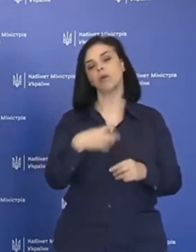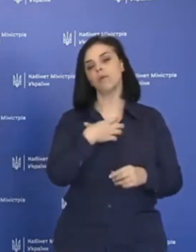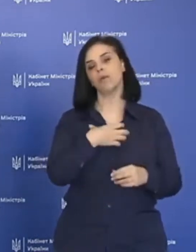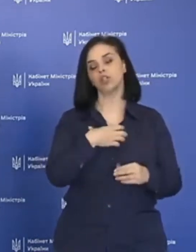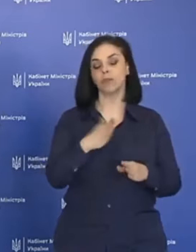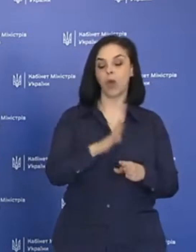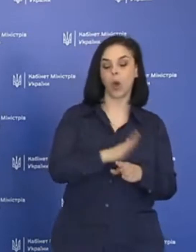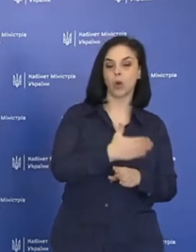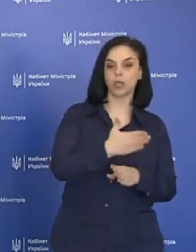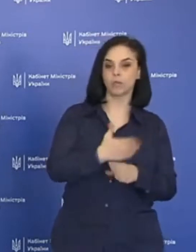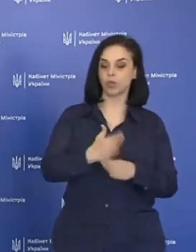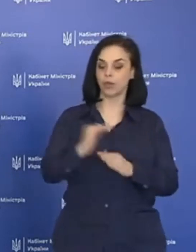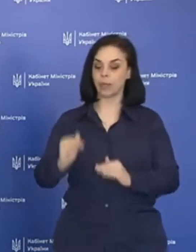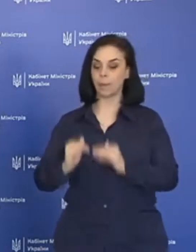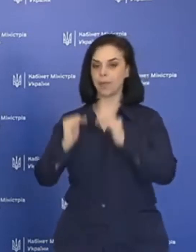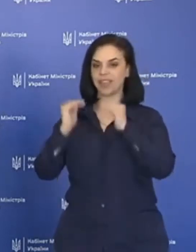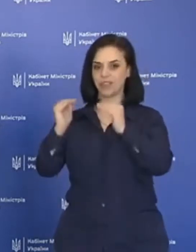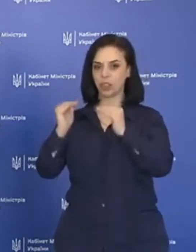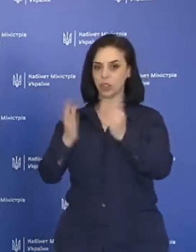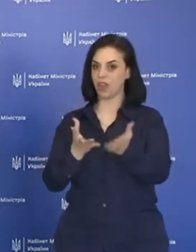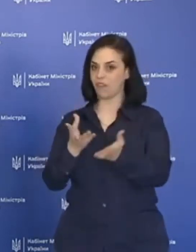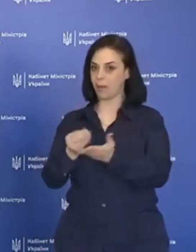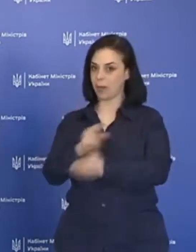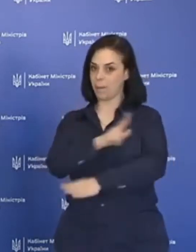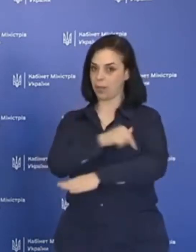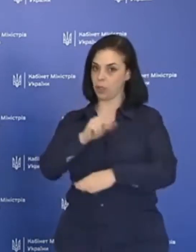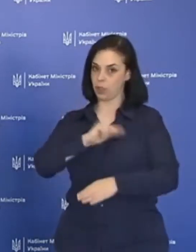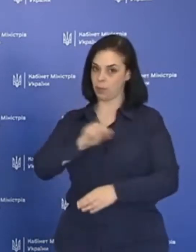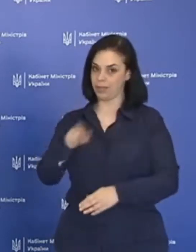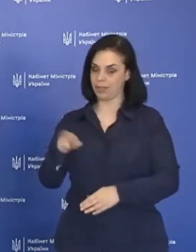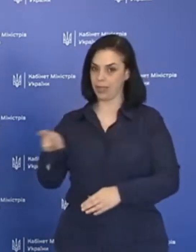важливо розмежувати підвищення виплати